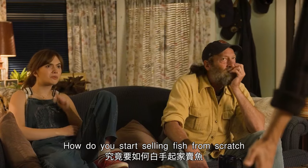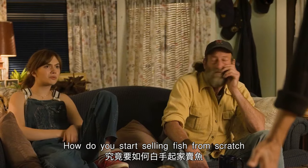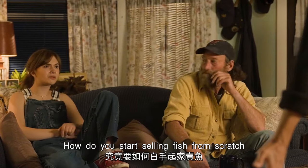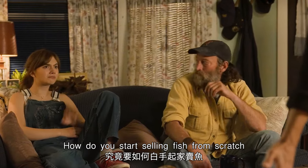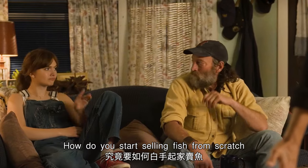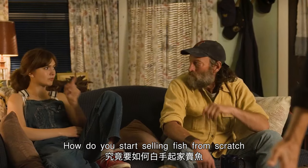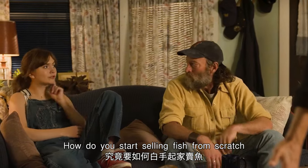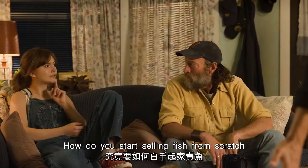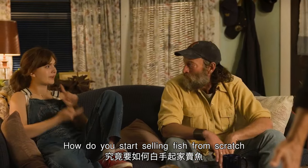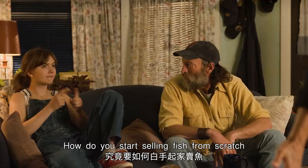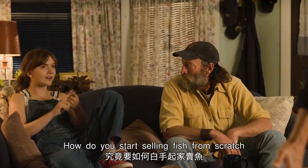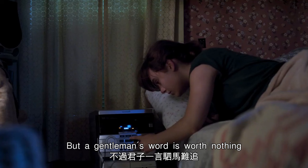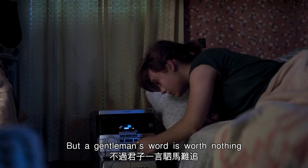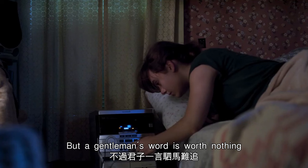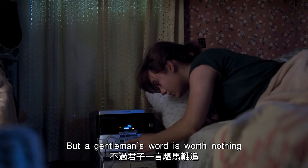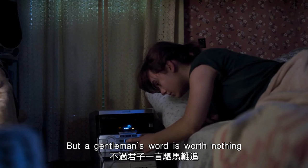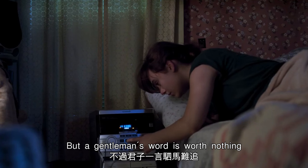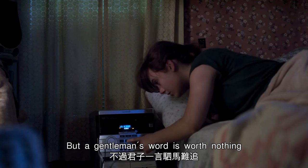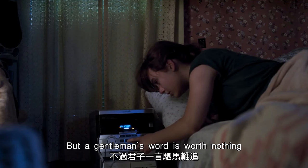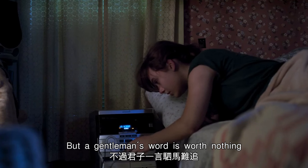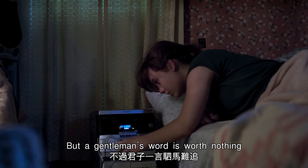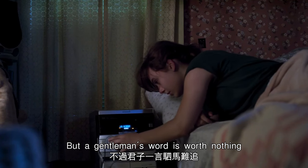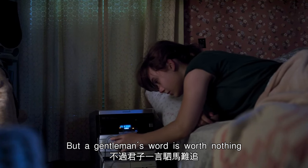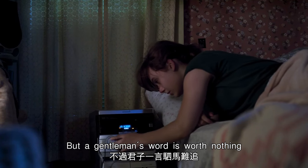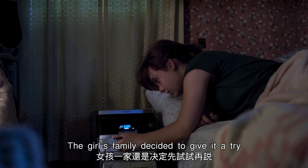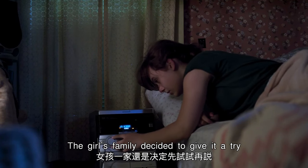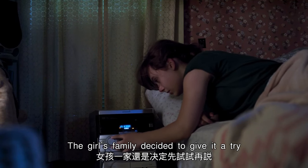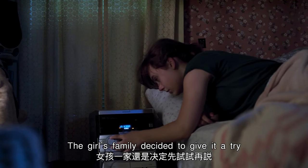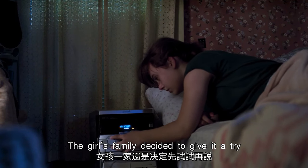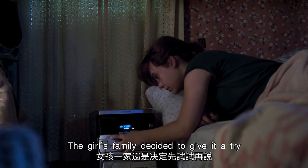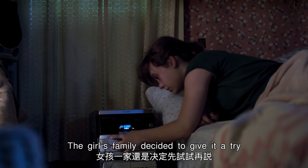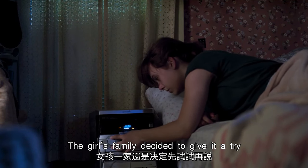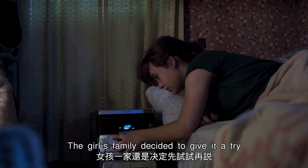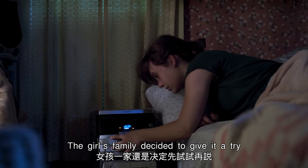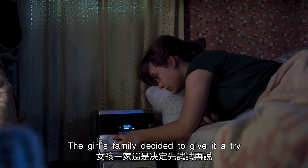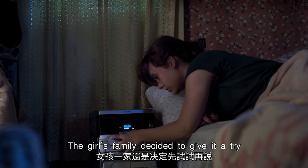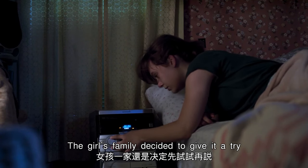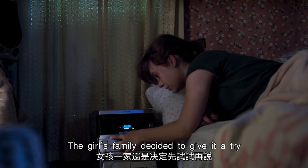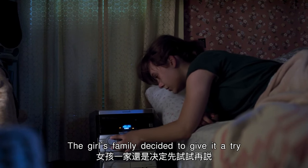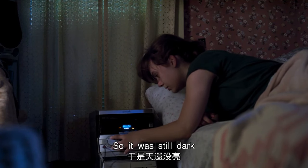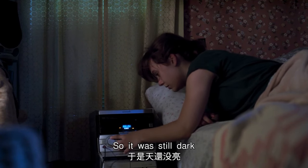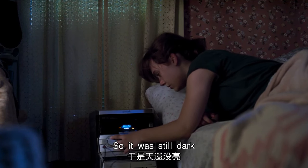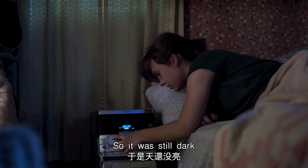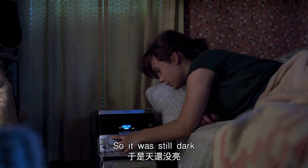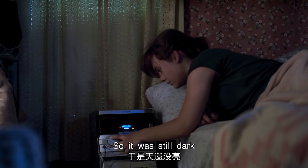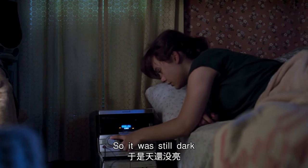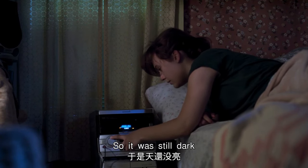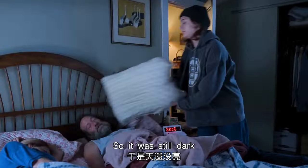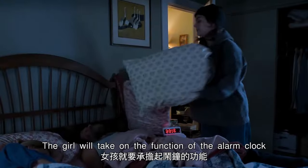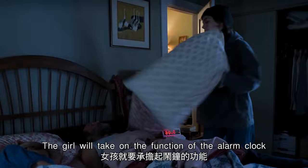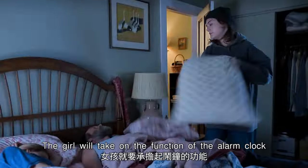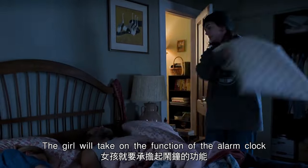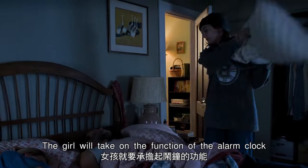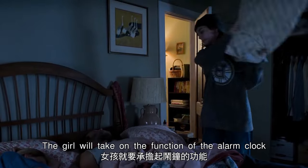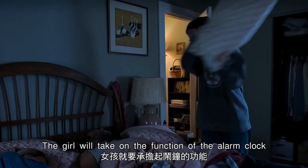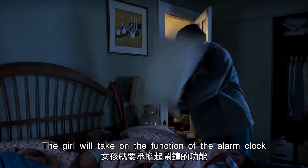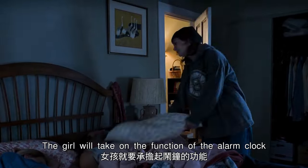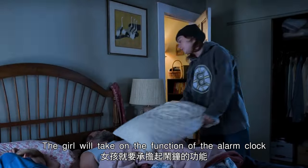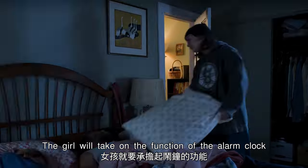要如何白手起家卖鱼不过君子一言四马难追女孩一家还是决定先试试再说于是天还没亮女孩就要承担起闹钟的